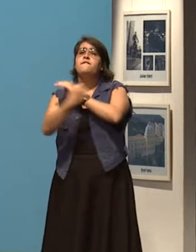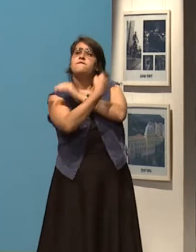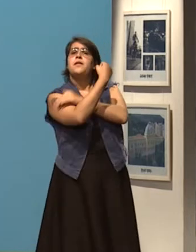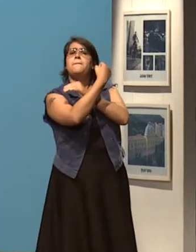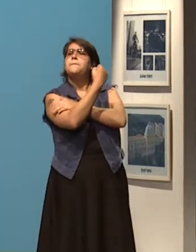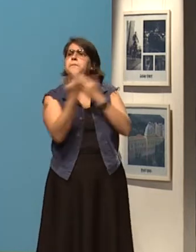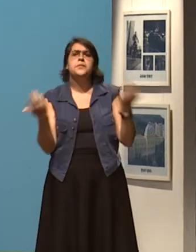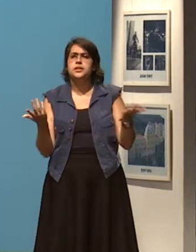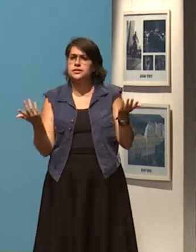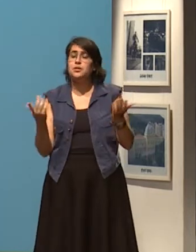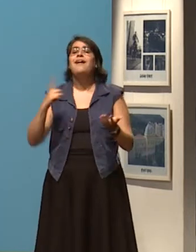E aonde surgiu o feminismo?